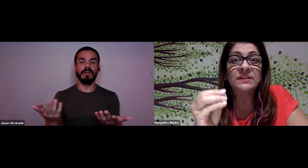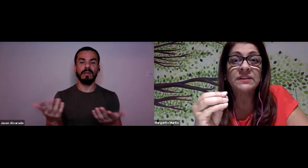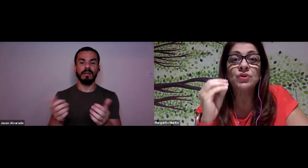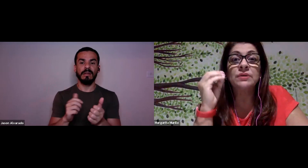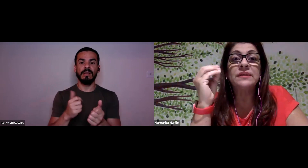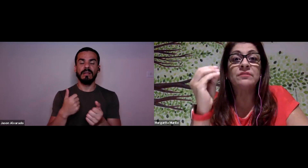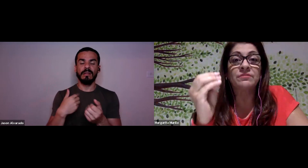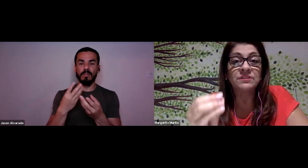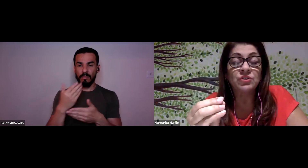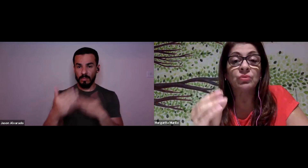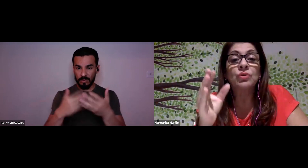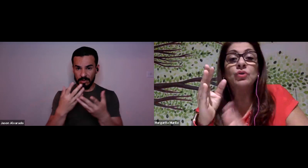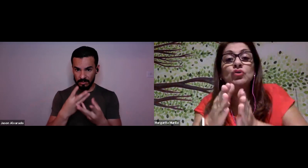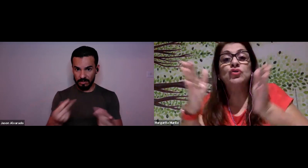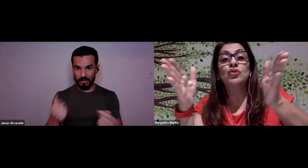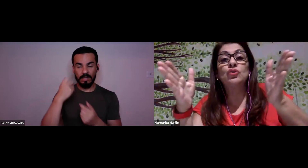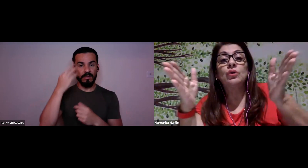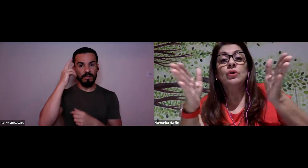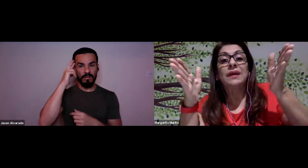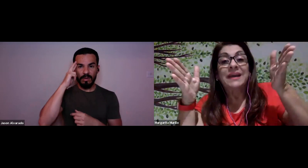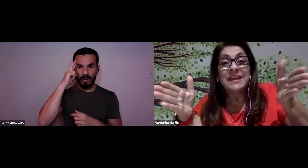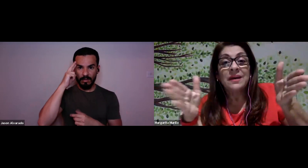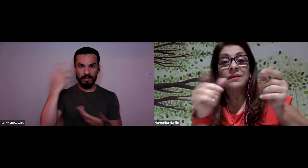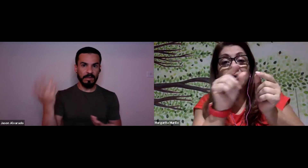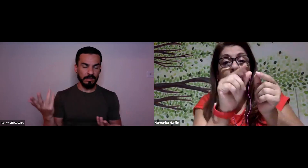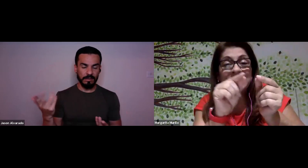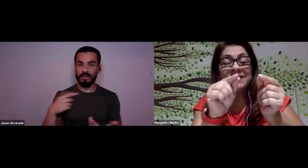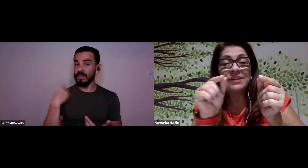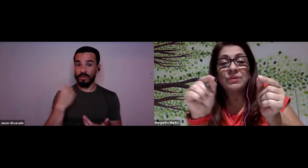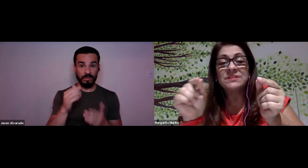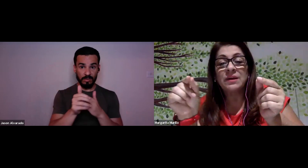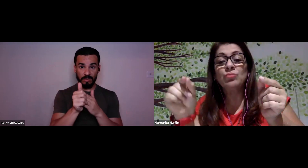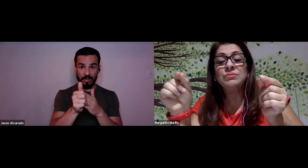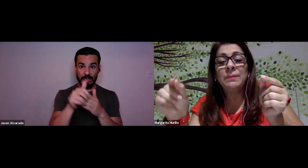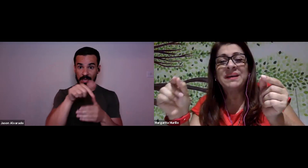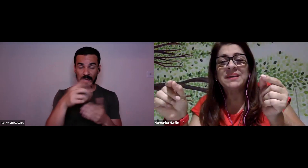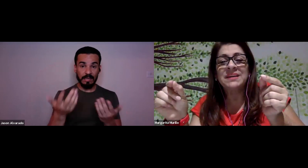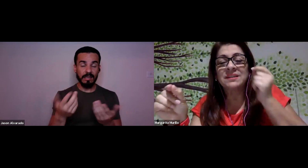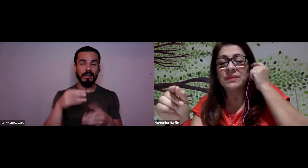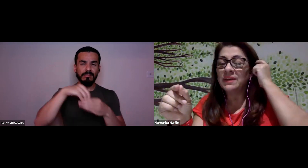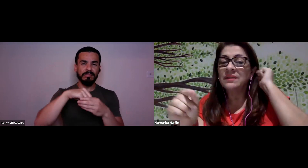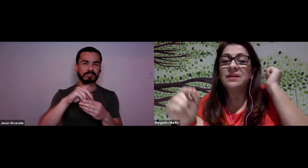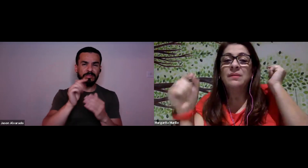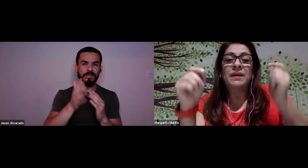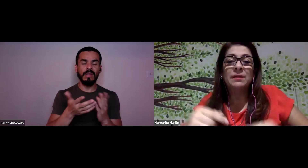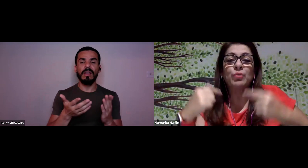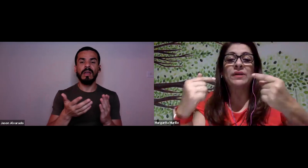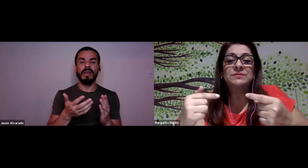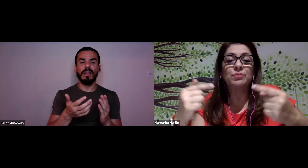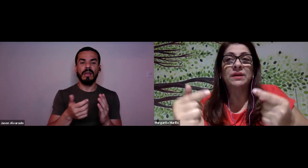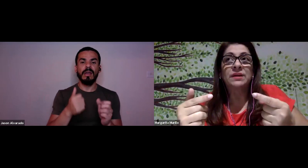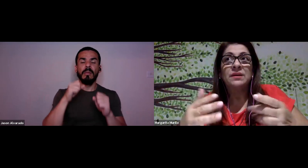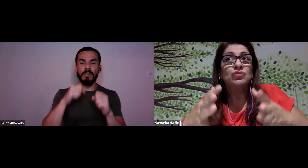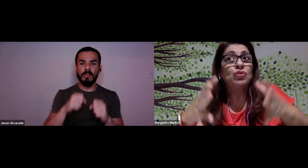proceso de sanación y de reflexión no solo en la guía métele aunque sea una pequeña actividad para que